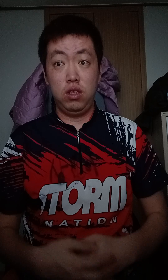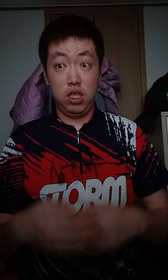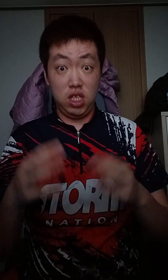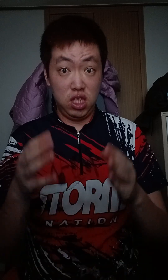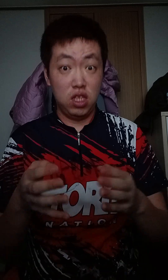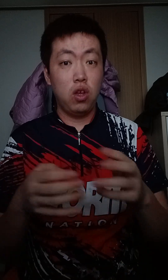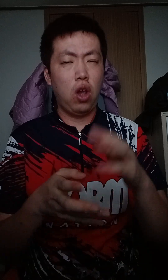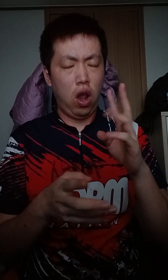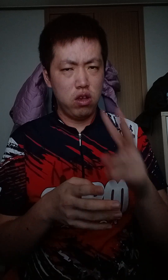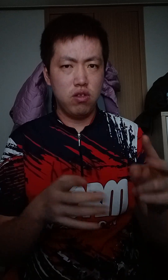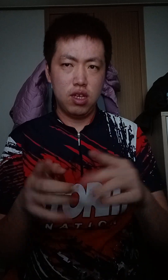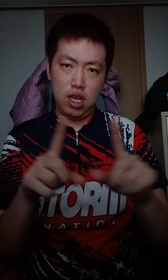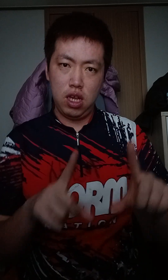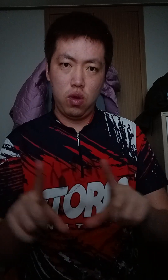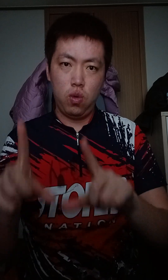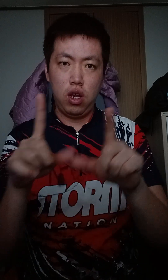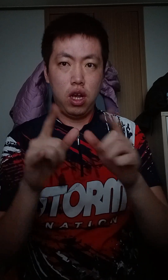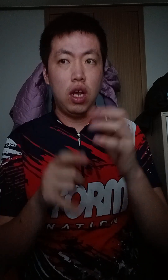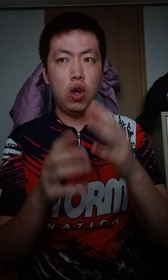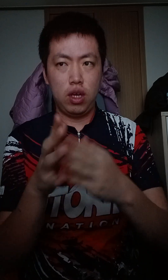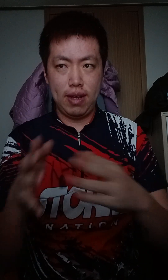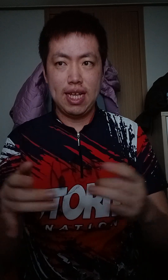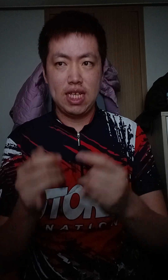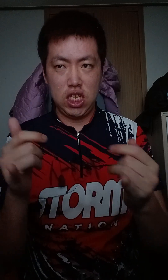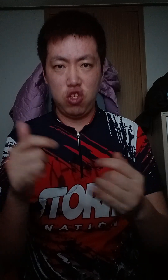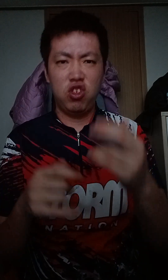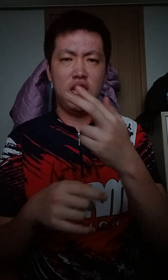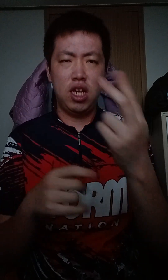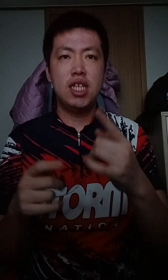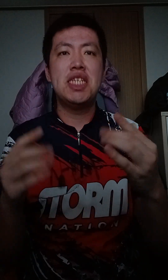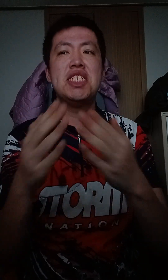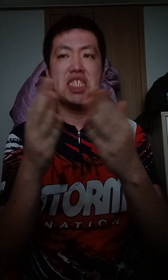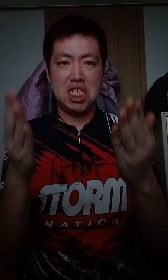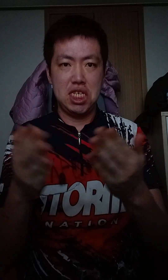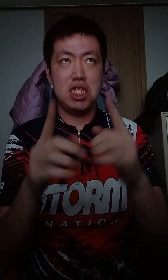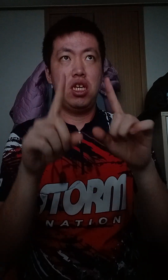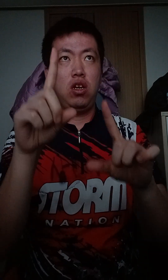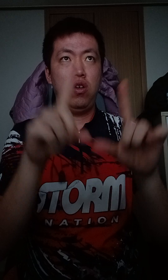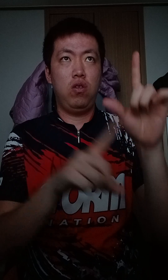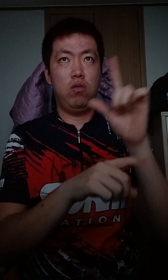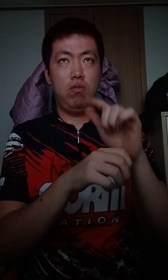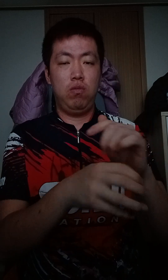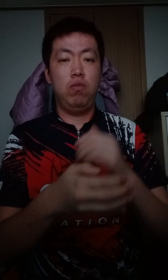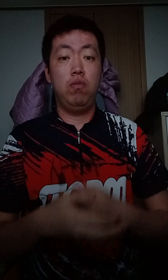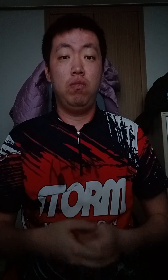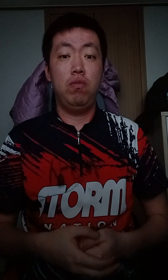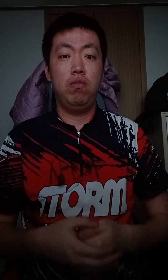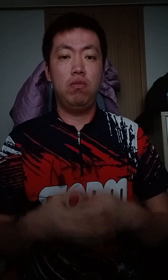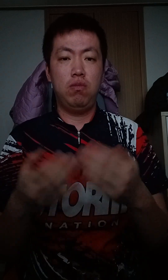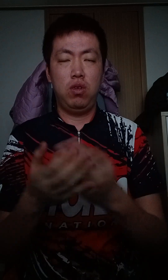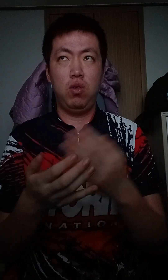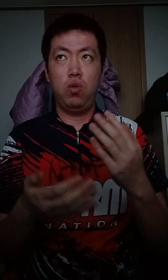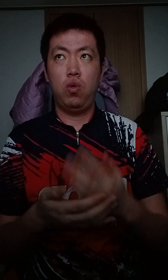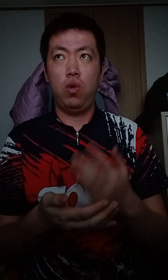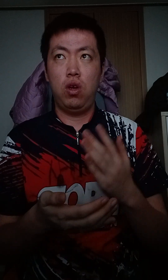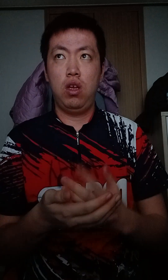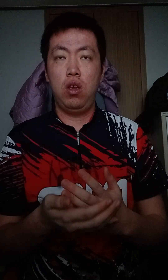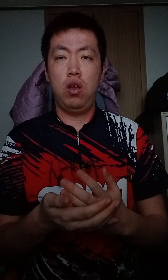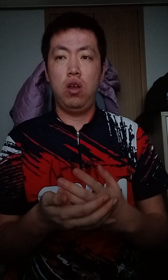지적장애인 12명이 생활하는 서귀포의 한 중증장애인 시설입니다. 이곳에서 시설 원장이 입소자들을